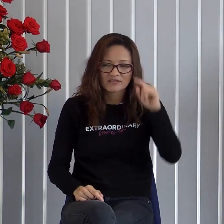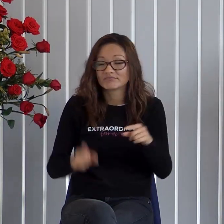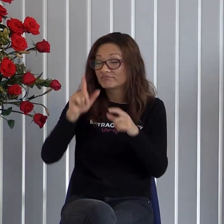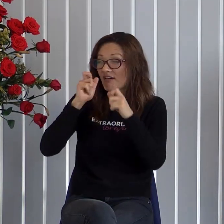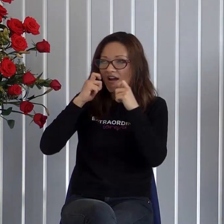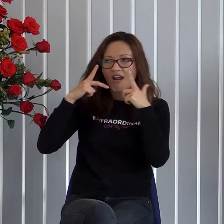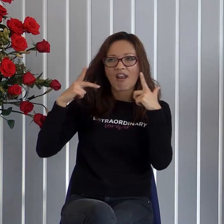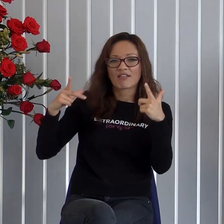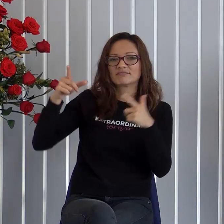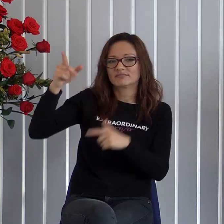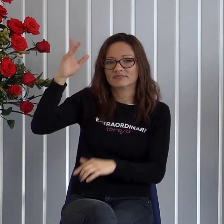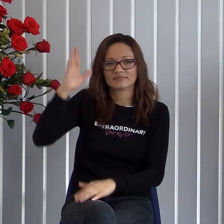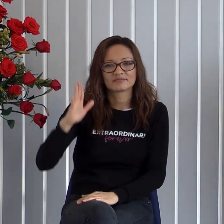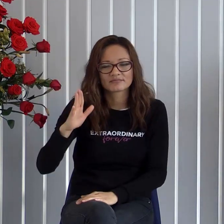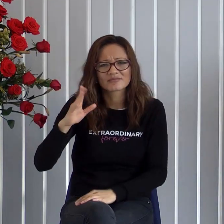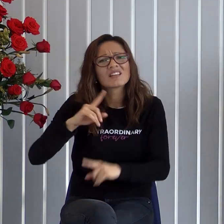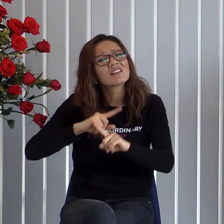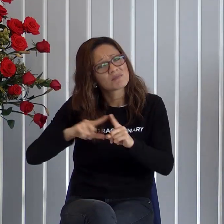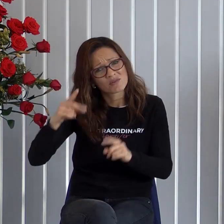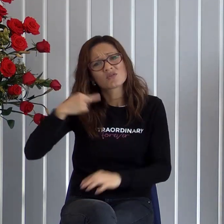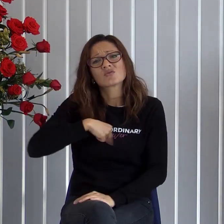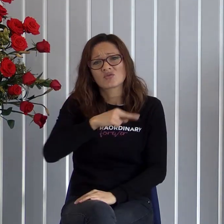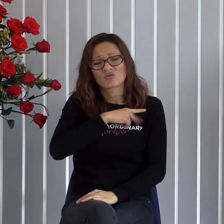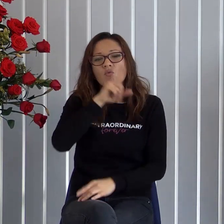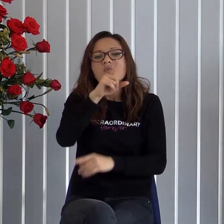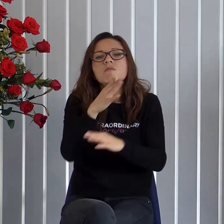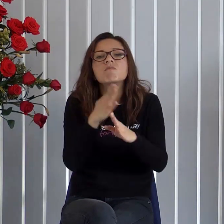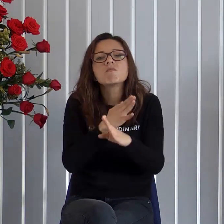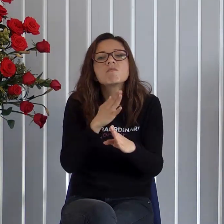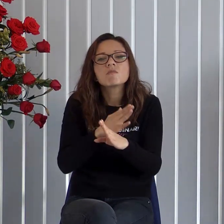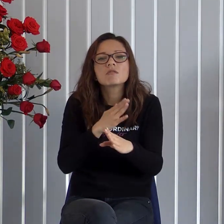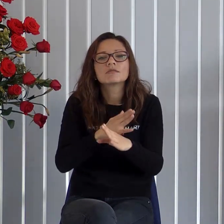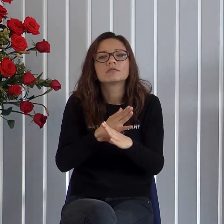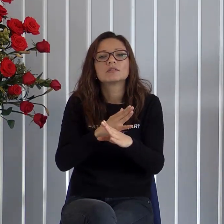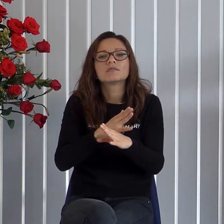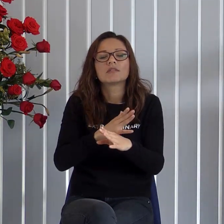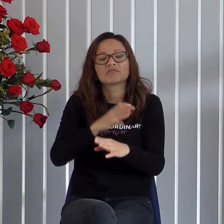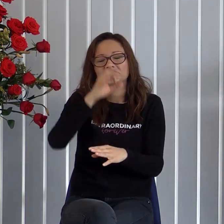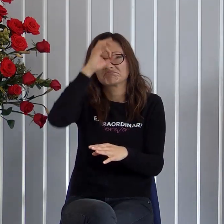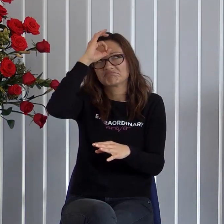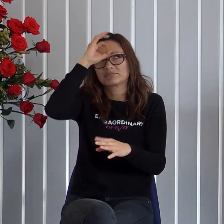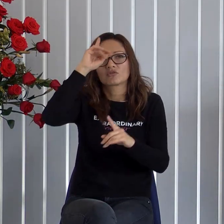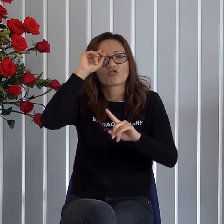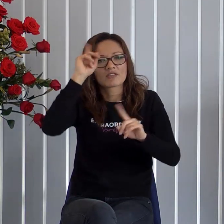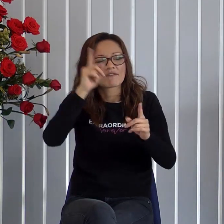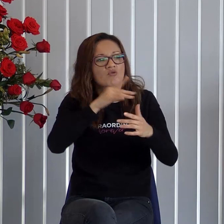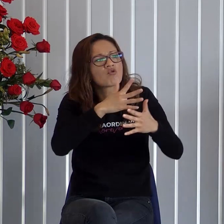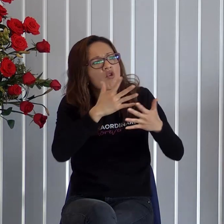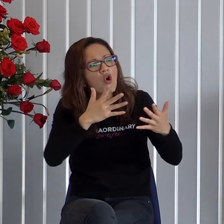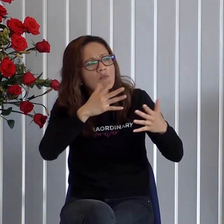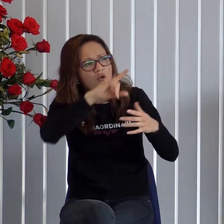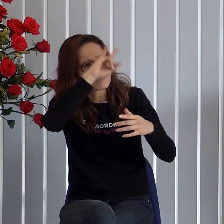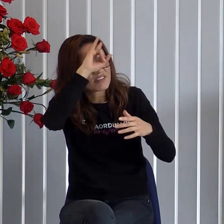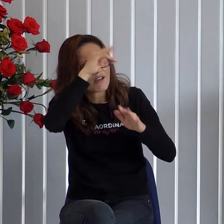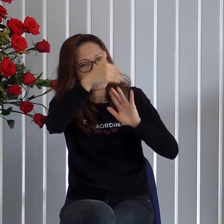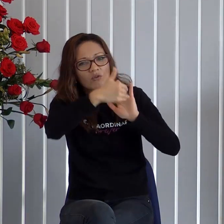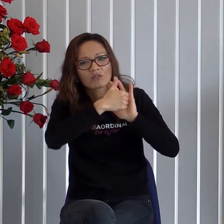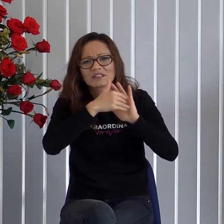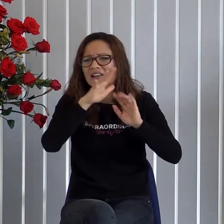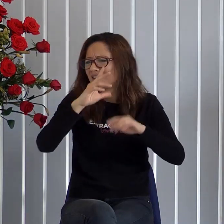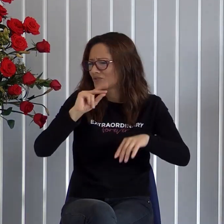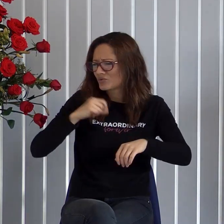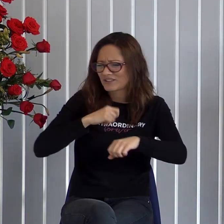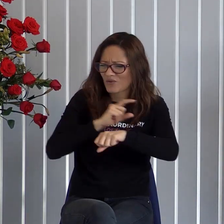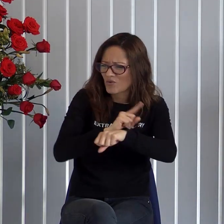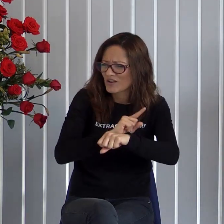grande Dios. Pero es que nosotros tenemos el problema que ignoramos sus maquinaciones. Como yo no tengo reloj, ahora estoy fregado porque no